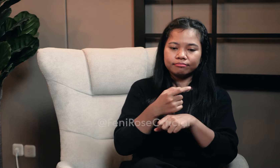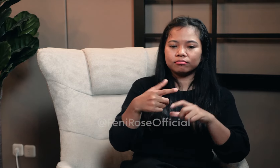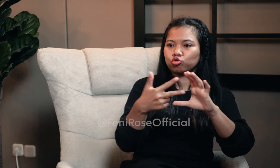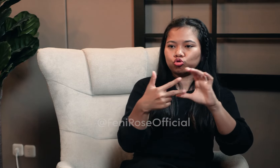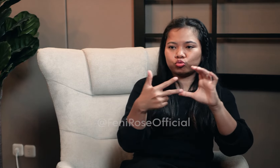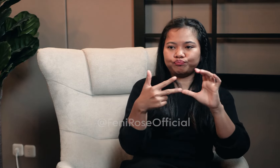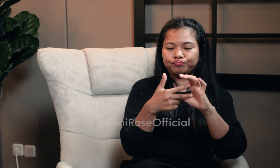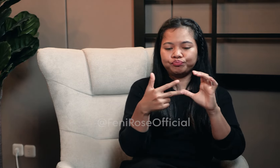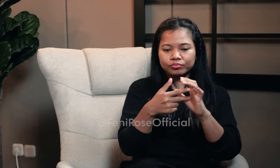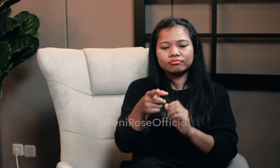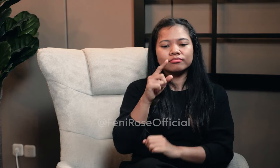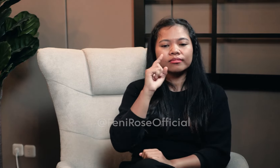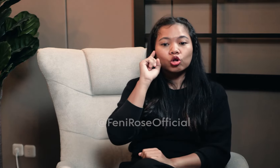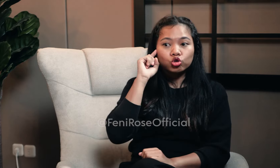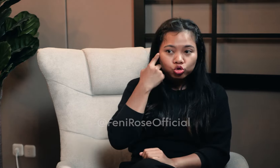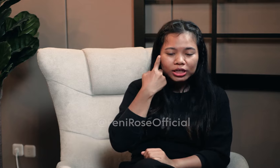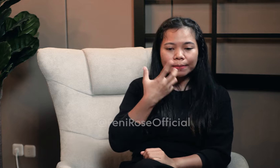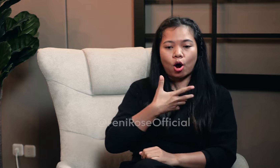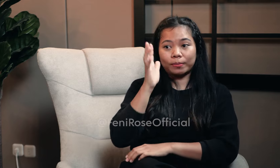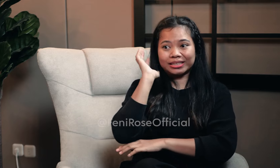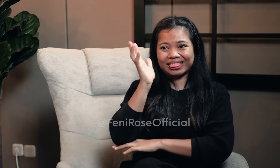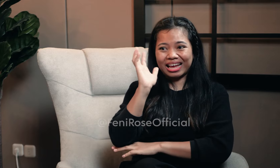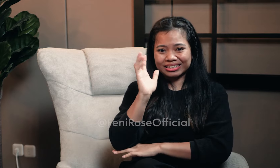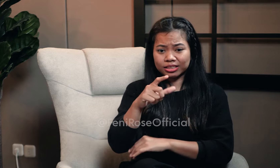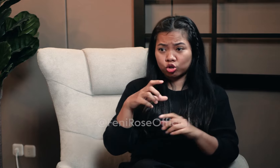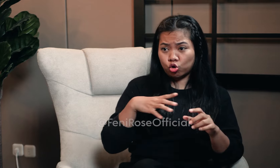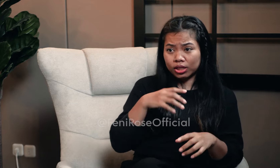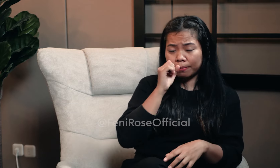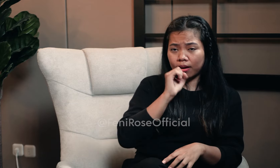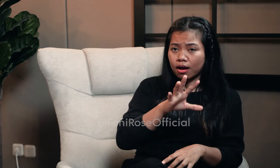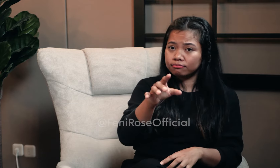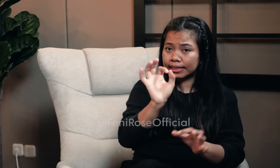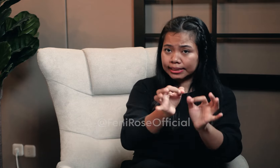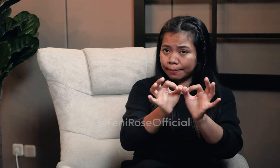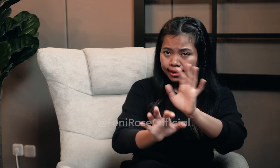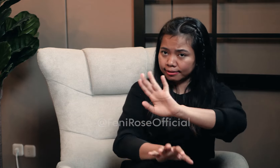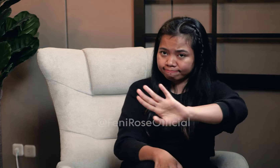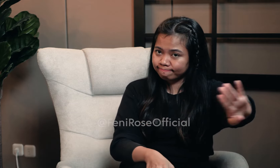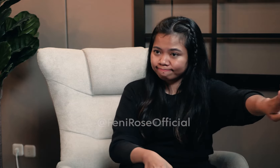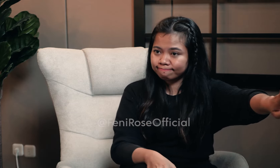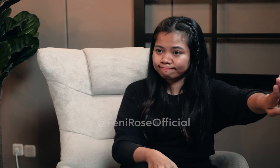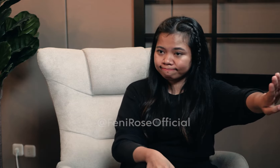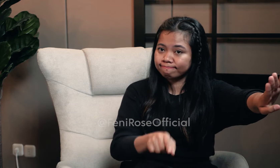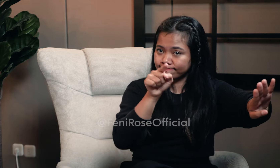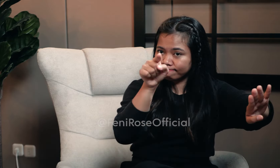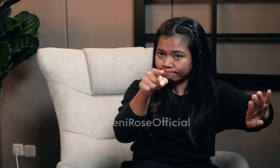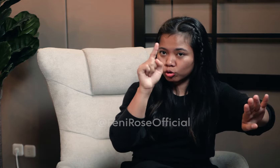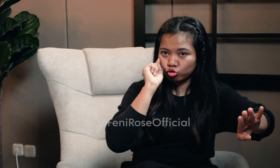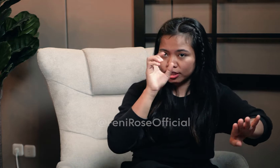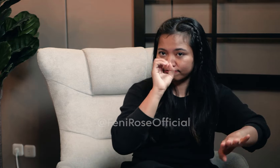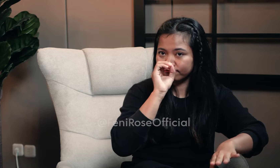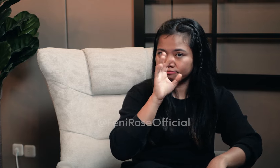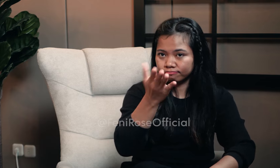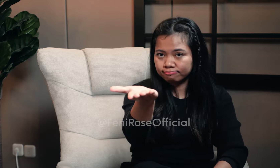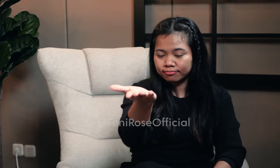yang sidang melalui Zoom tulinya mau presentasi seperti itu e tapi tidak melibatkan